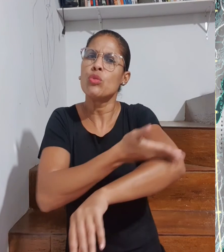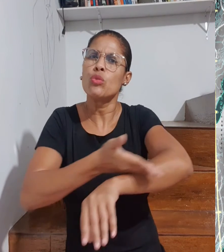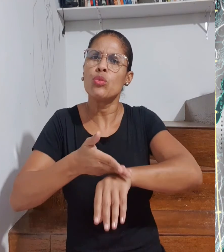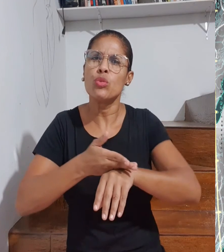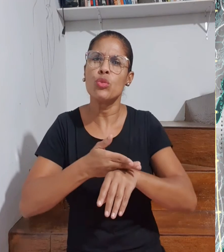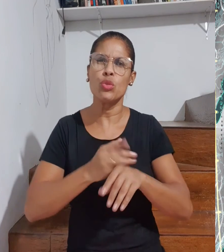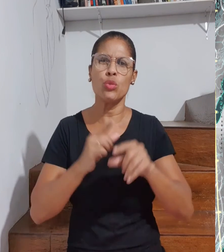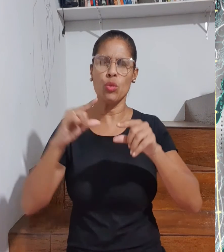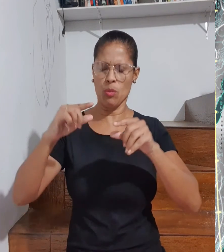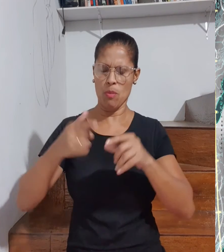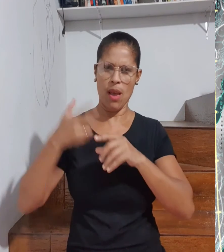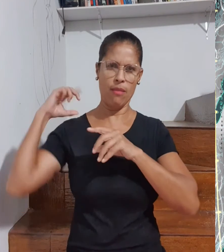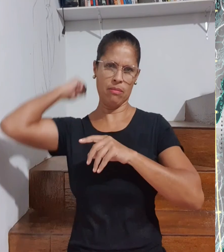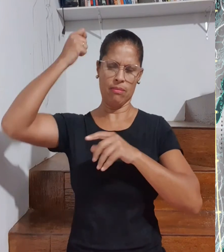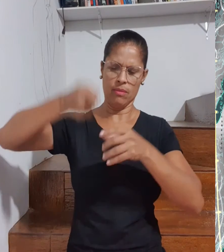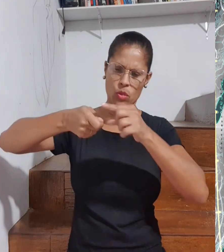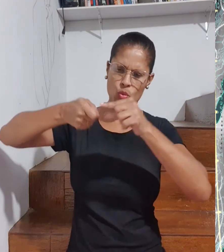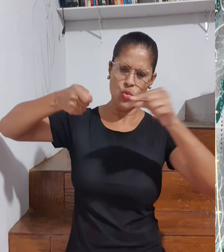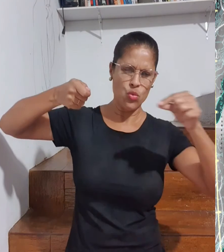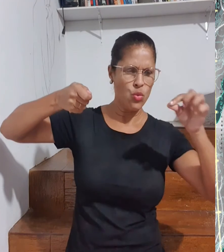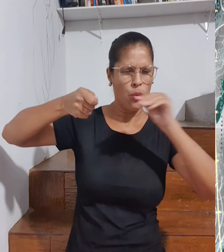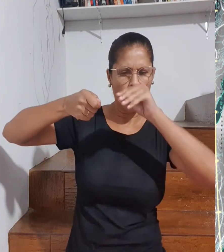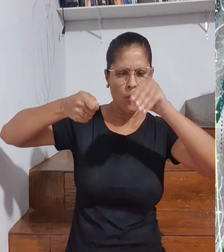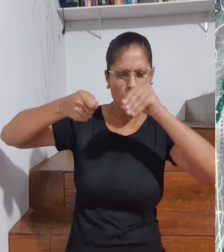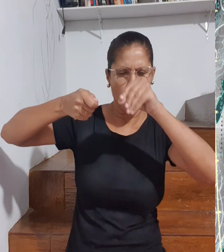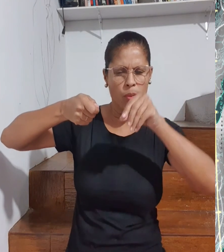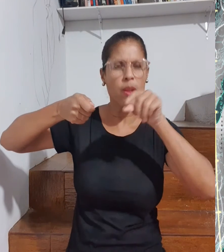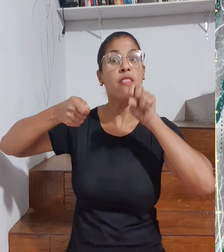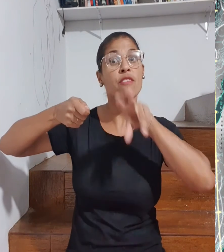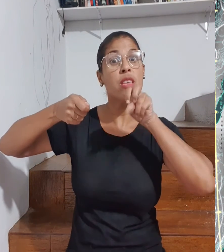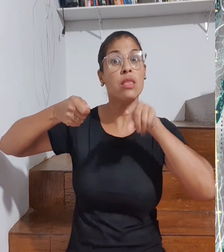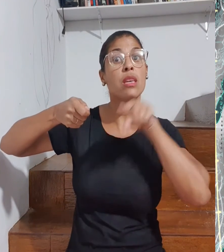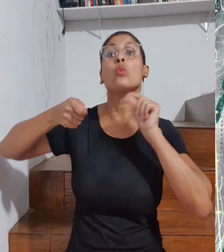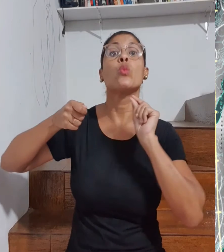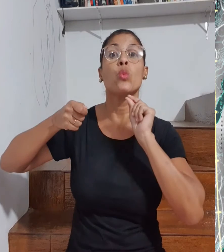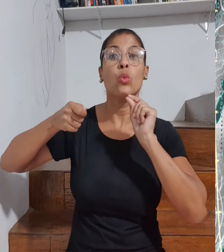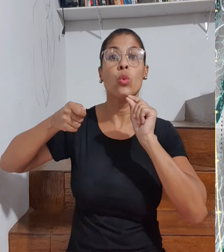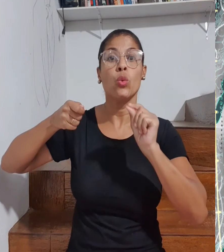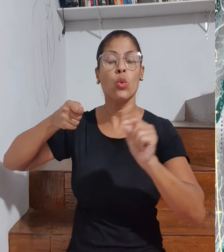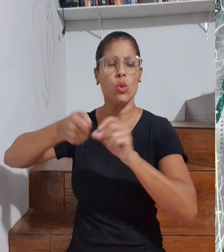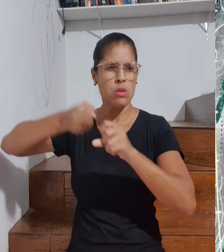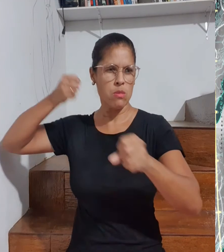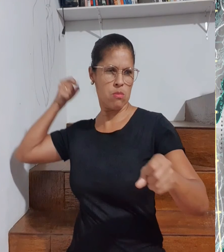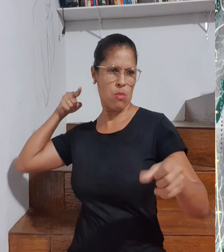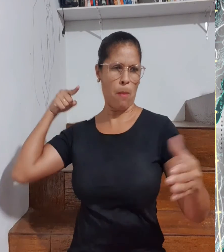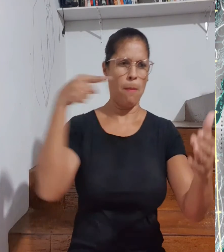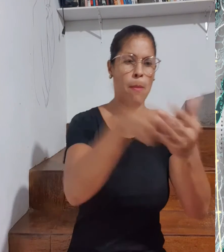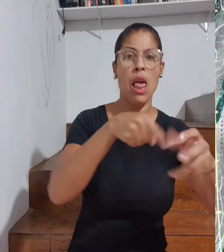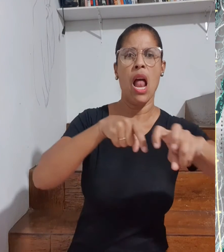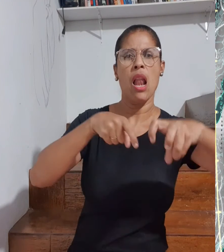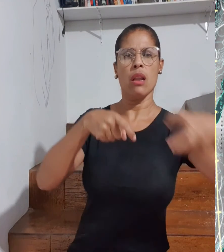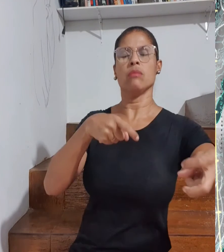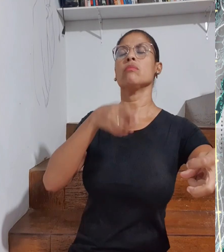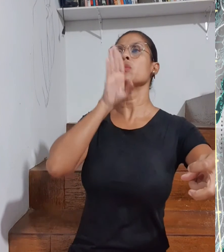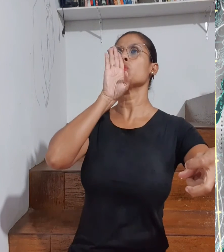comum embeber a extremidade de uma flecha com um veneno. Este veneno, surpreendentemente, paralisava o animal, mas